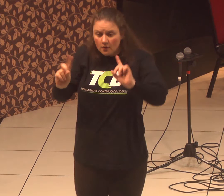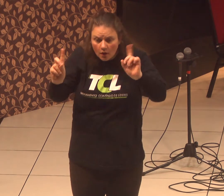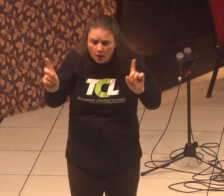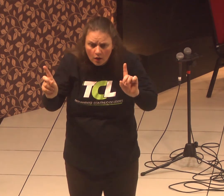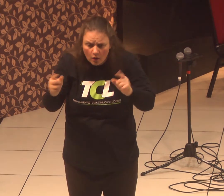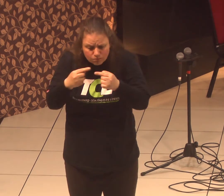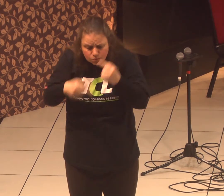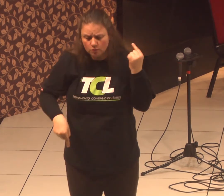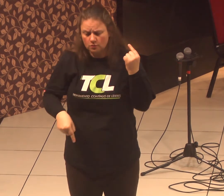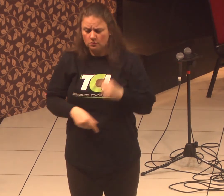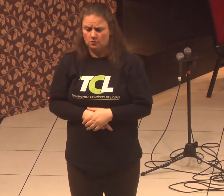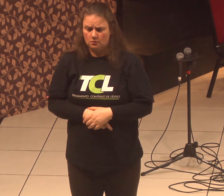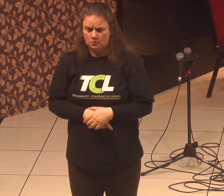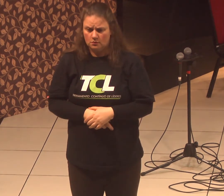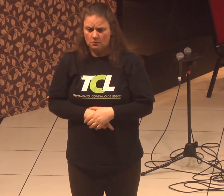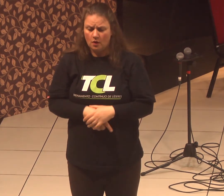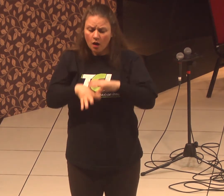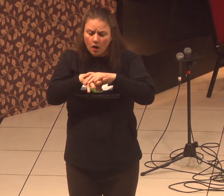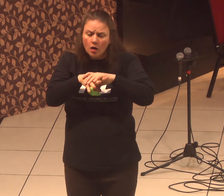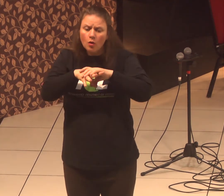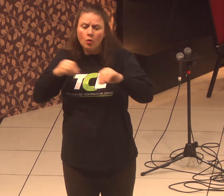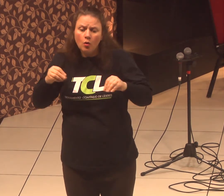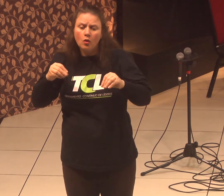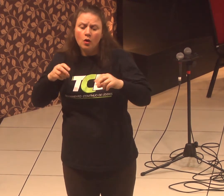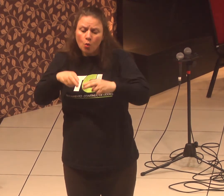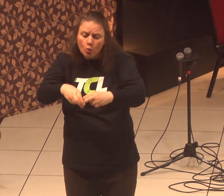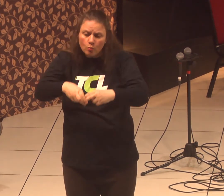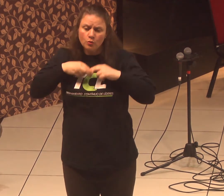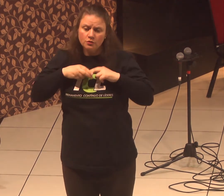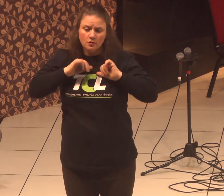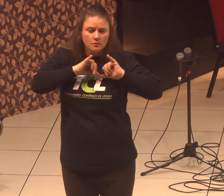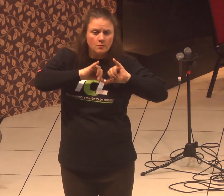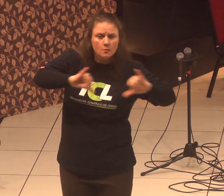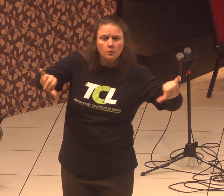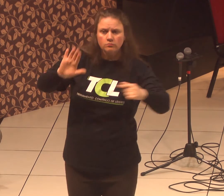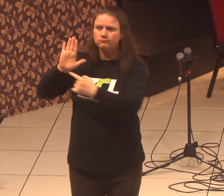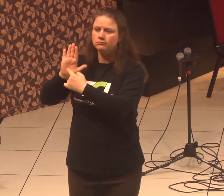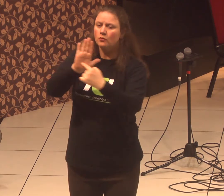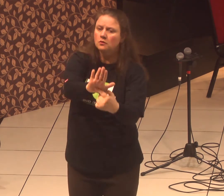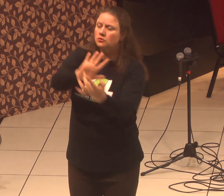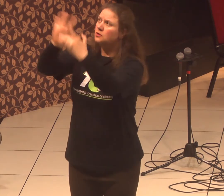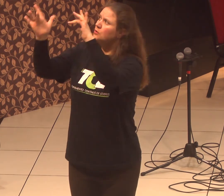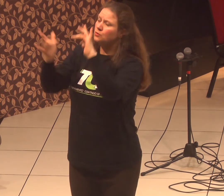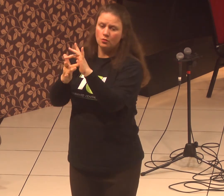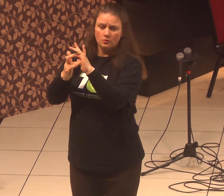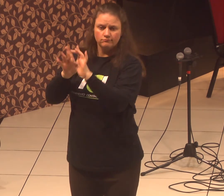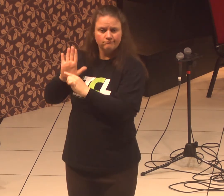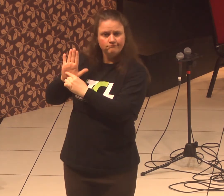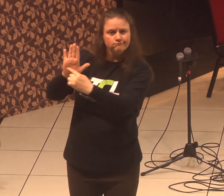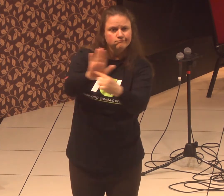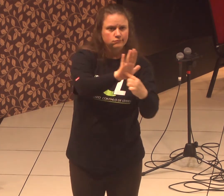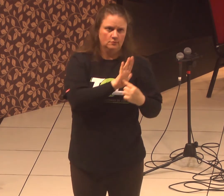favor. A cura é para sinalizar, mostrar Jesus. Não eu, não, nem você.